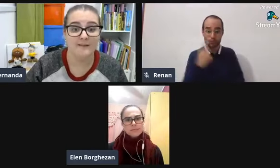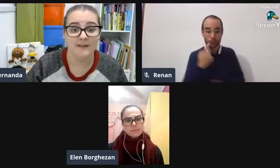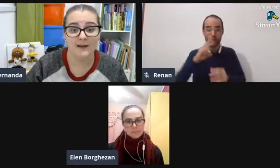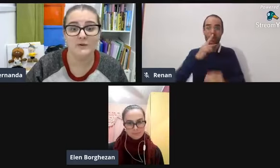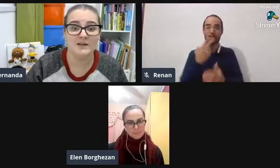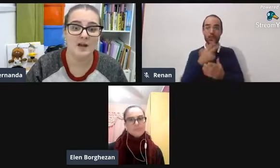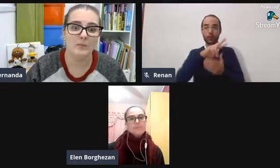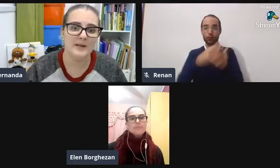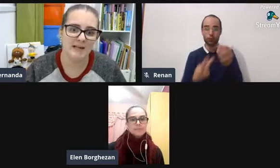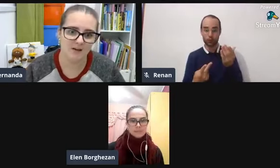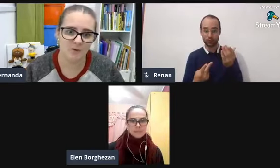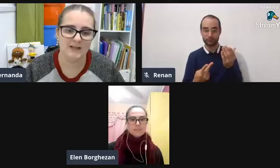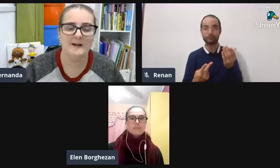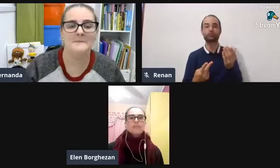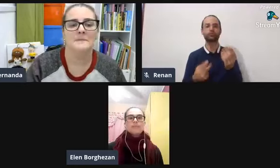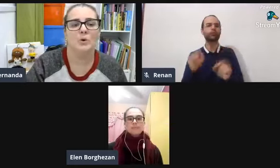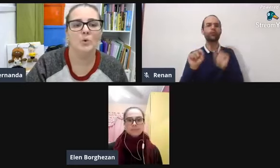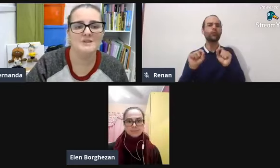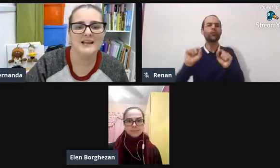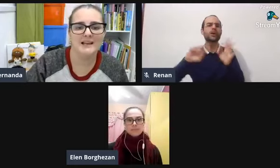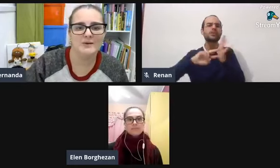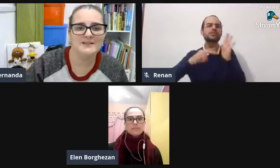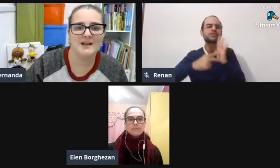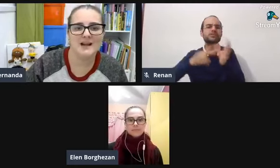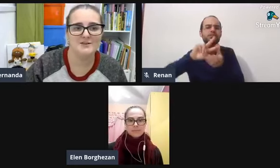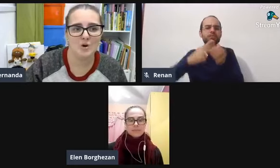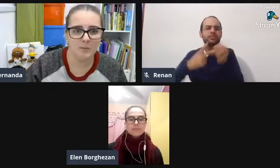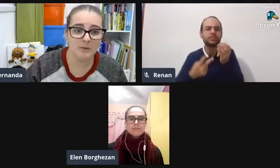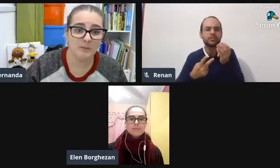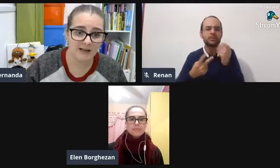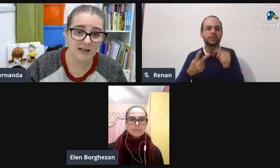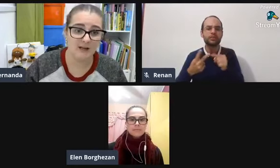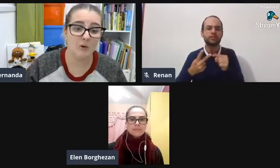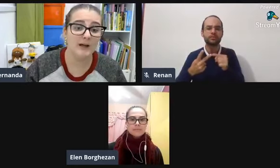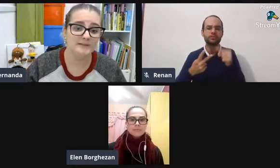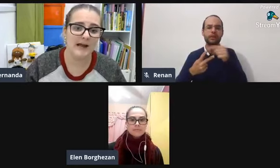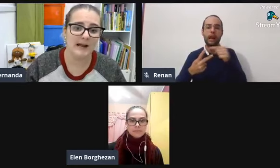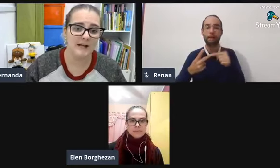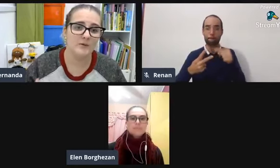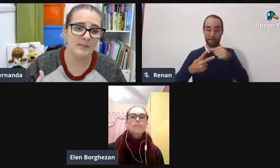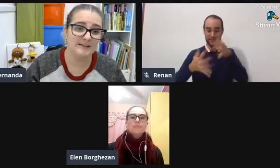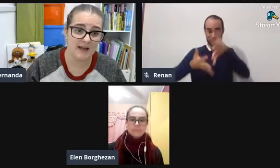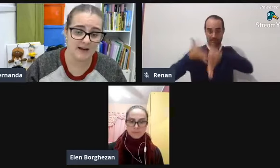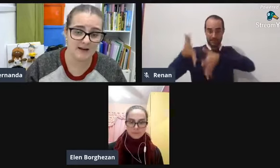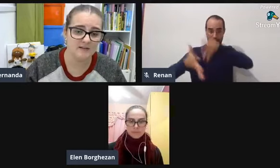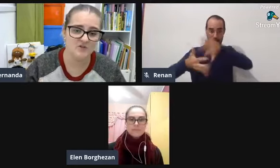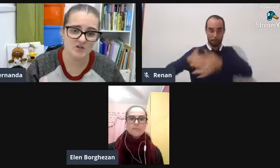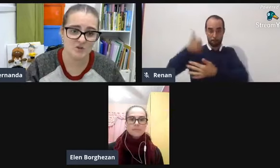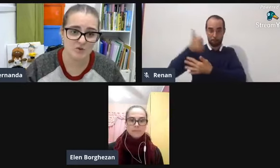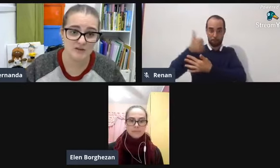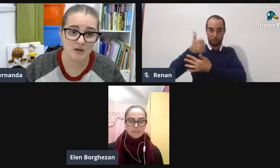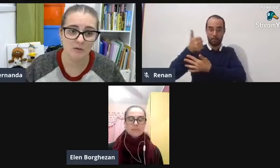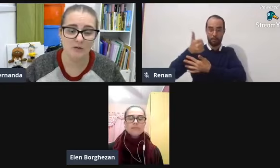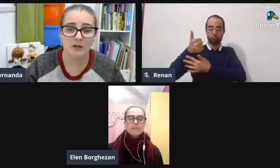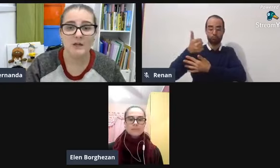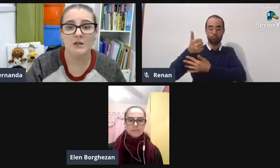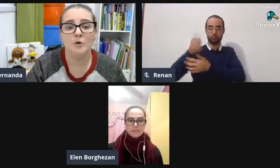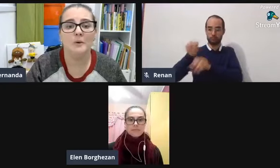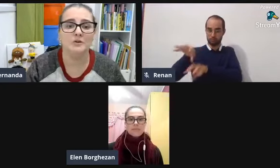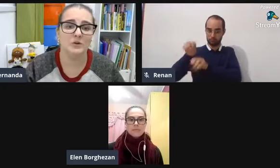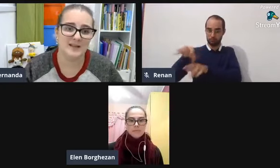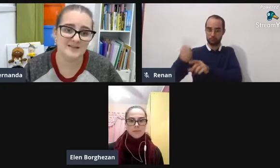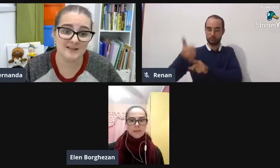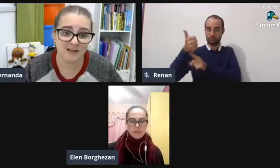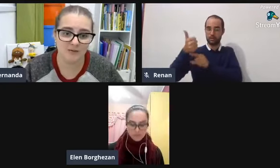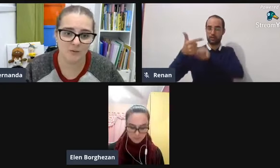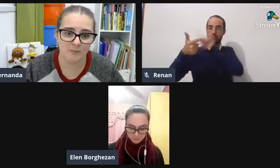bilíngue, né? O que é o bilíngue? Usa a língua de sinais como primeira língua, né? A língua materna de instrução, e